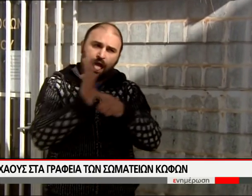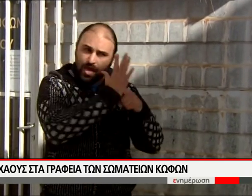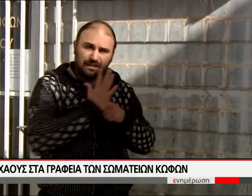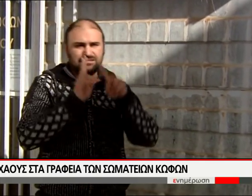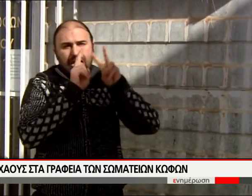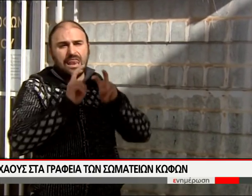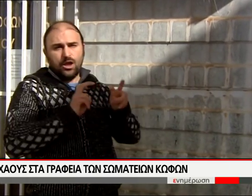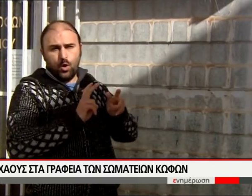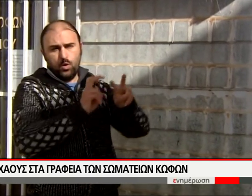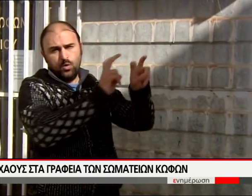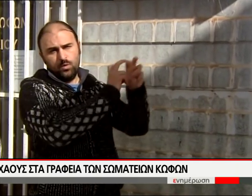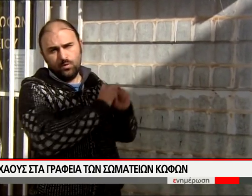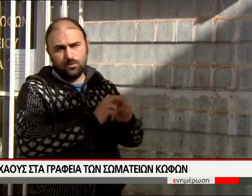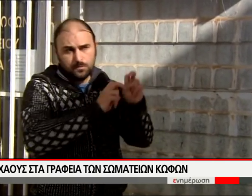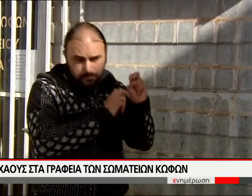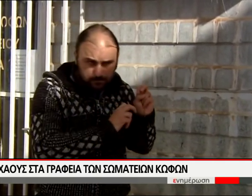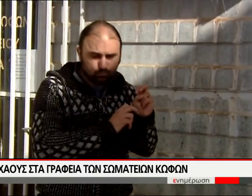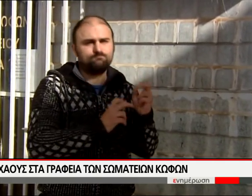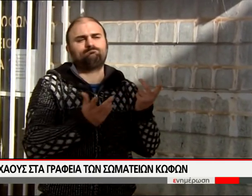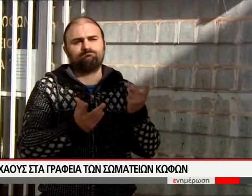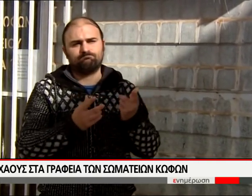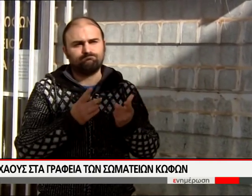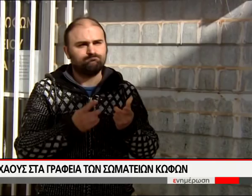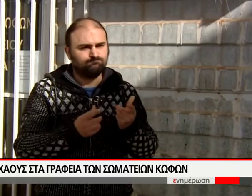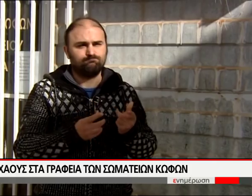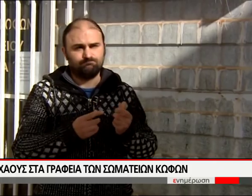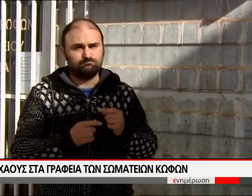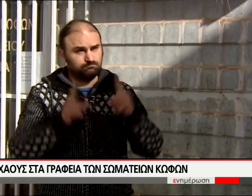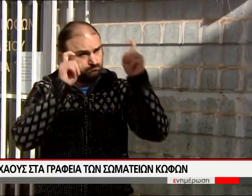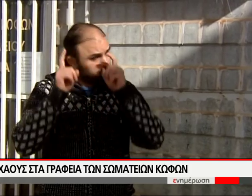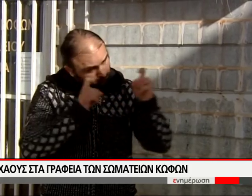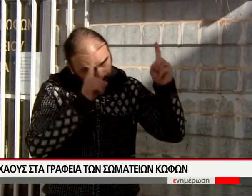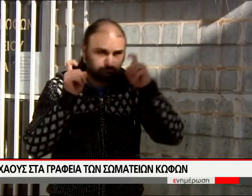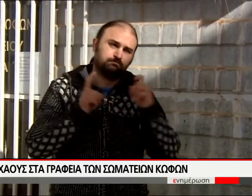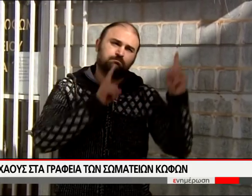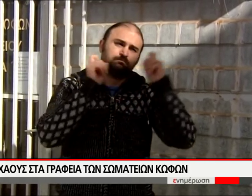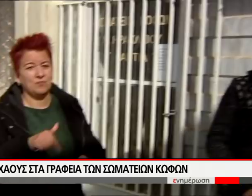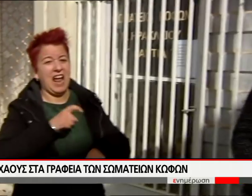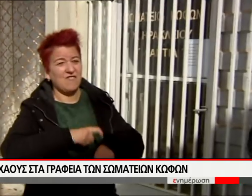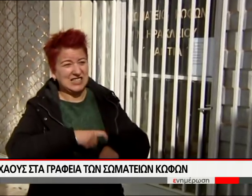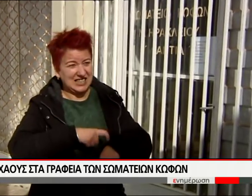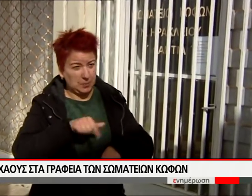αυτά, πήρε κάποιες, έκανε ένα έλεγχο στο χώρο, πήρε κάποιες φωτογραφίες. Εδώ αυτή τη